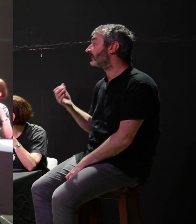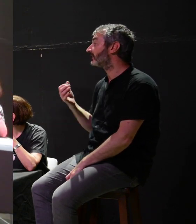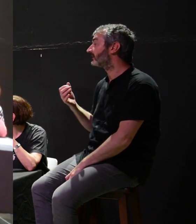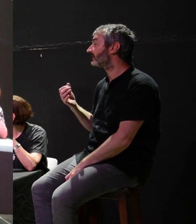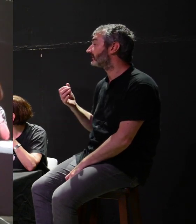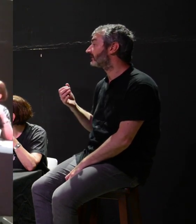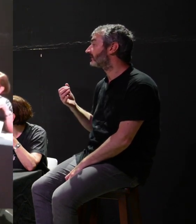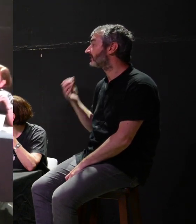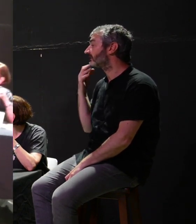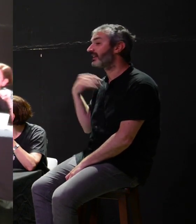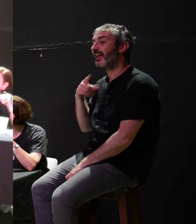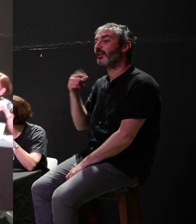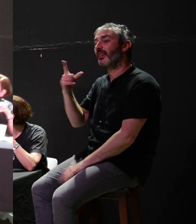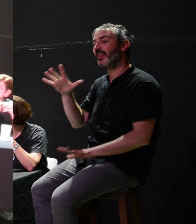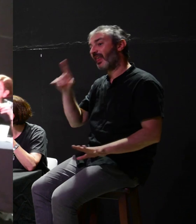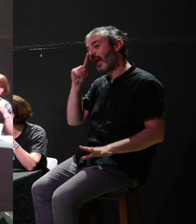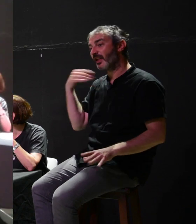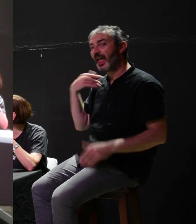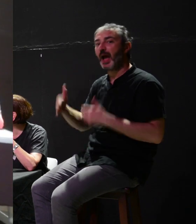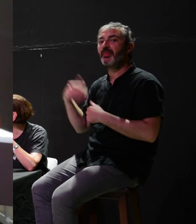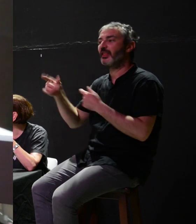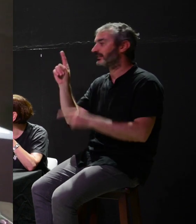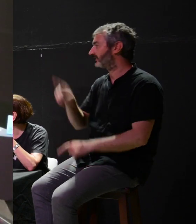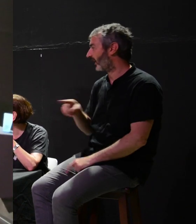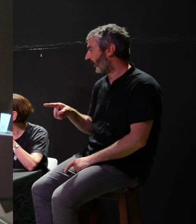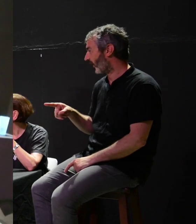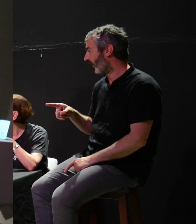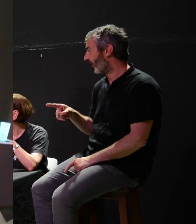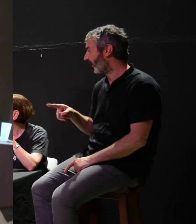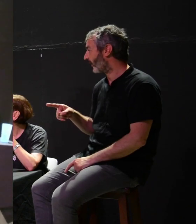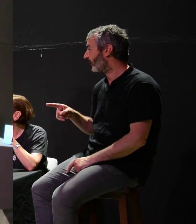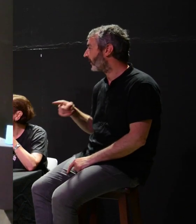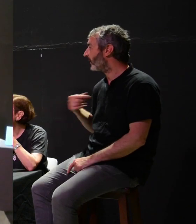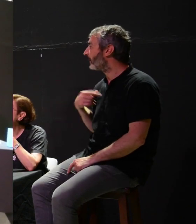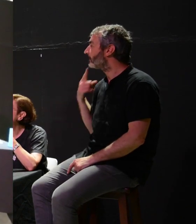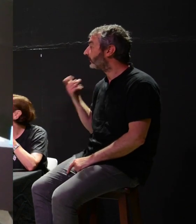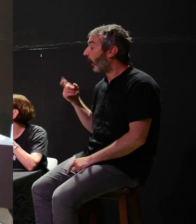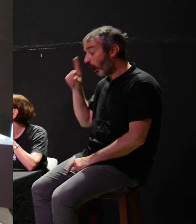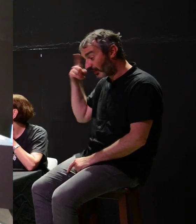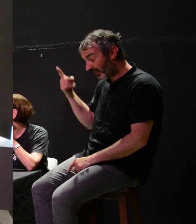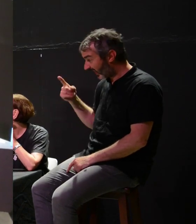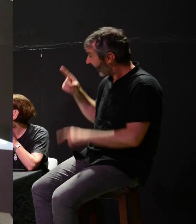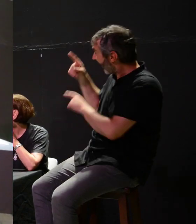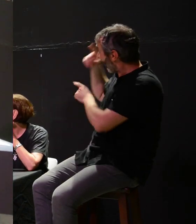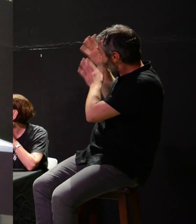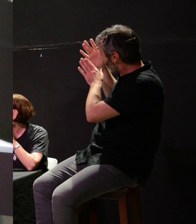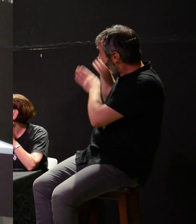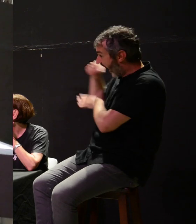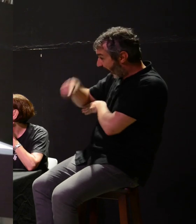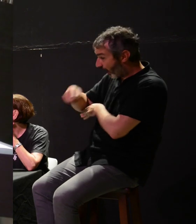gaire en 110 anys i com va estar el programa. Alguna vegada contava que tot el que queda